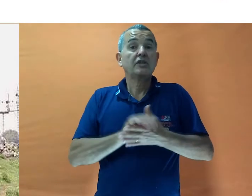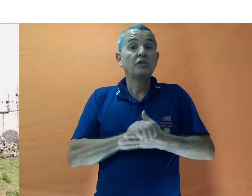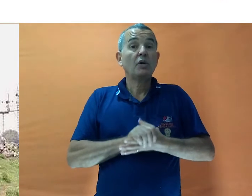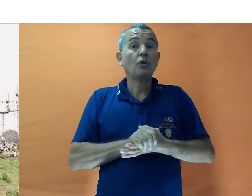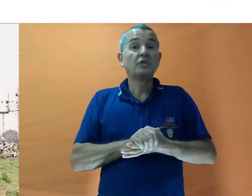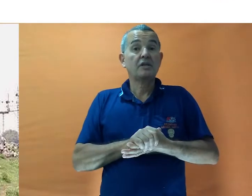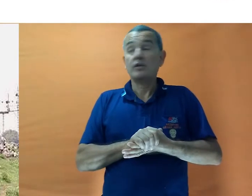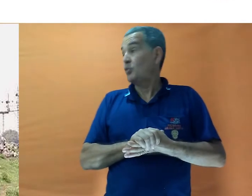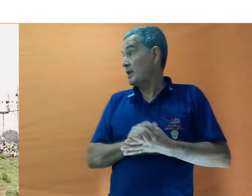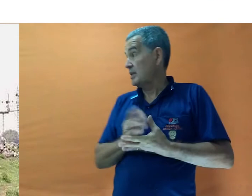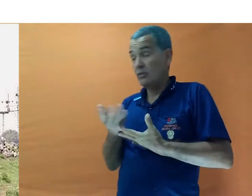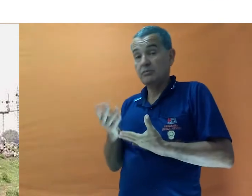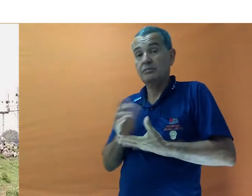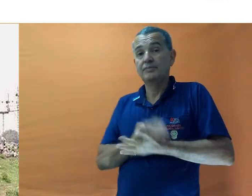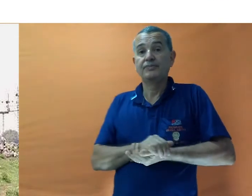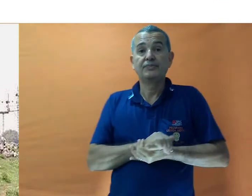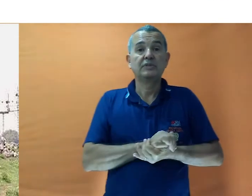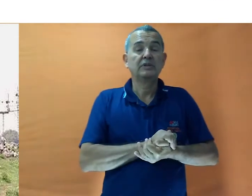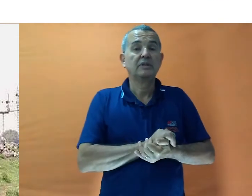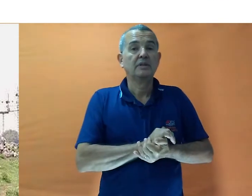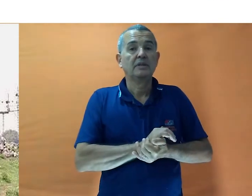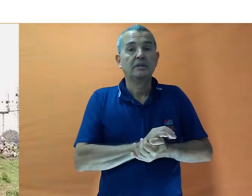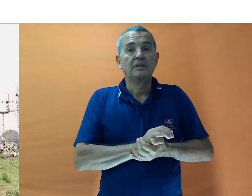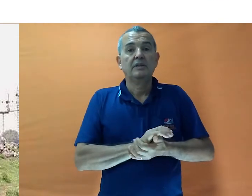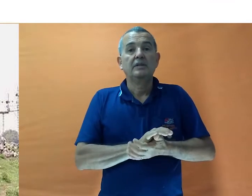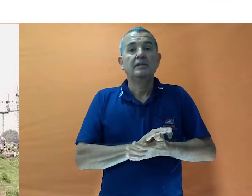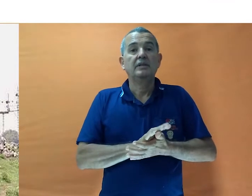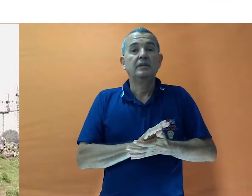Estamos diante de uma outra situação,